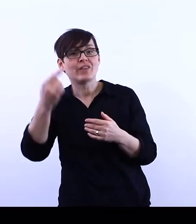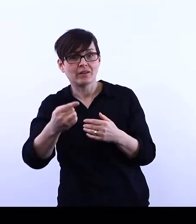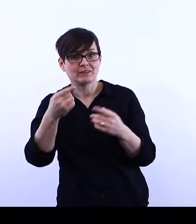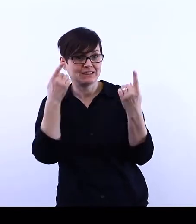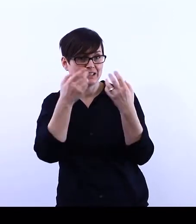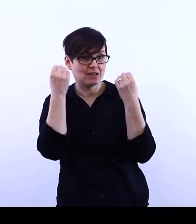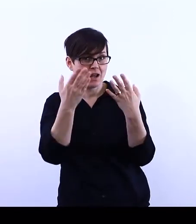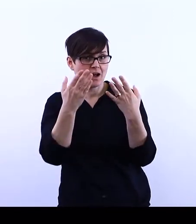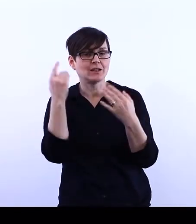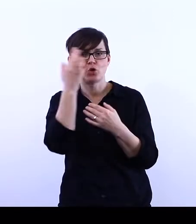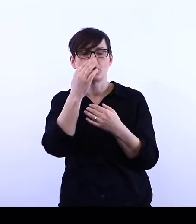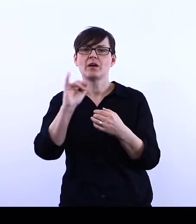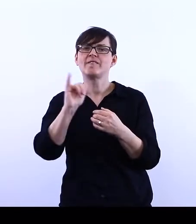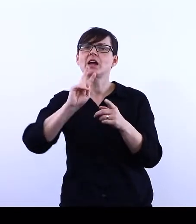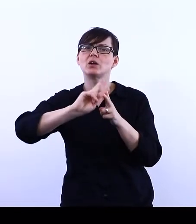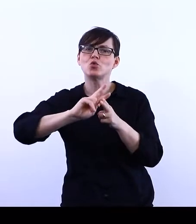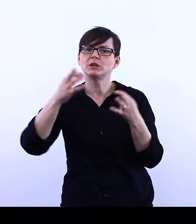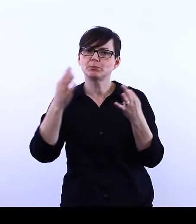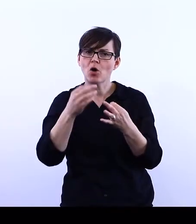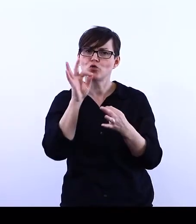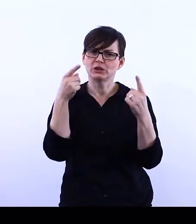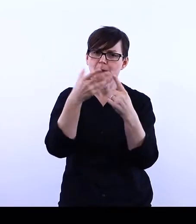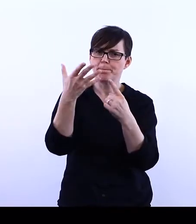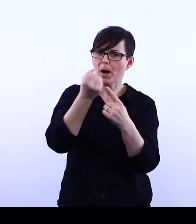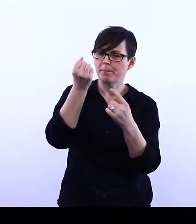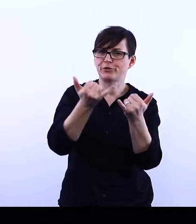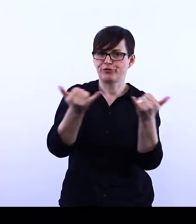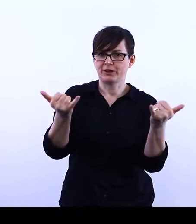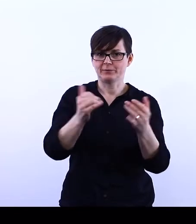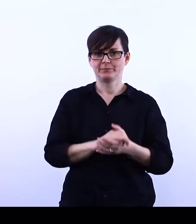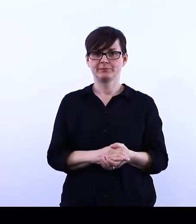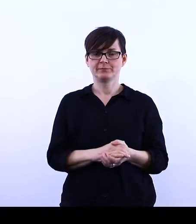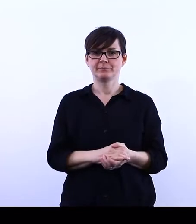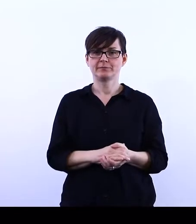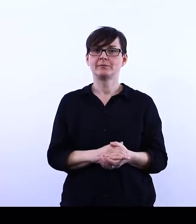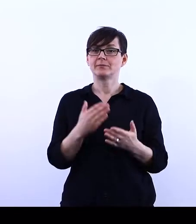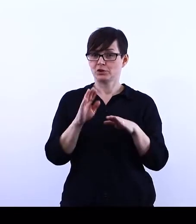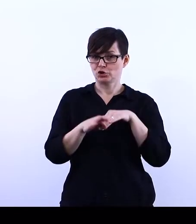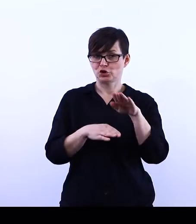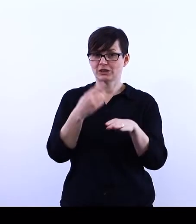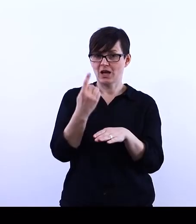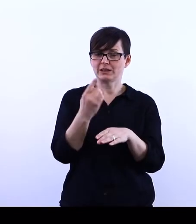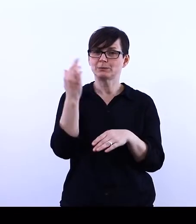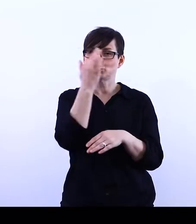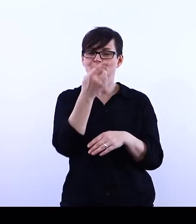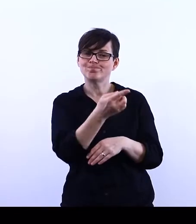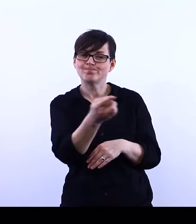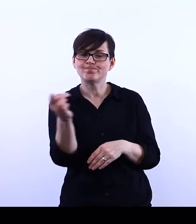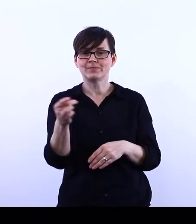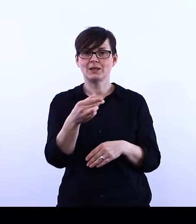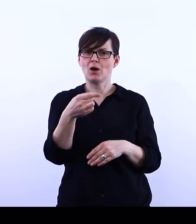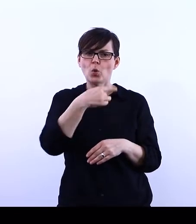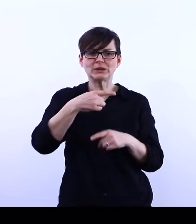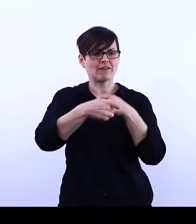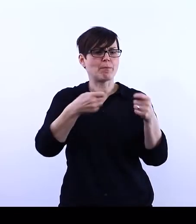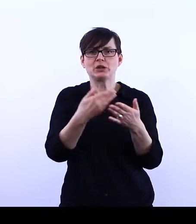um das zu erreichen? Das heißt, wir müssen erstmal uns überlegen, was sind die Bedarfe in unserem Verband?